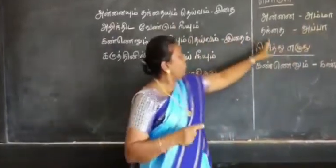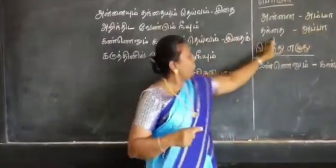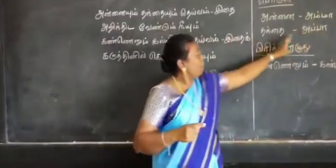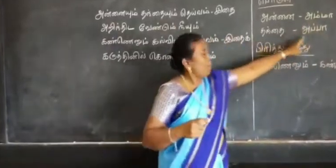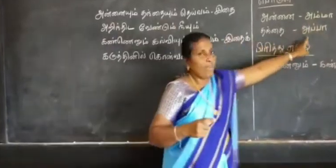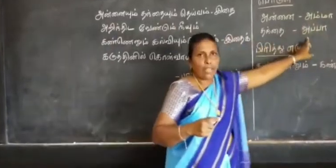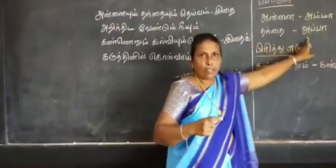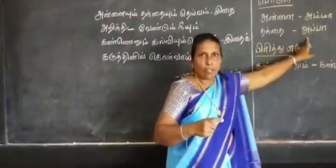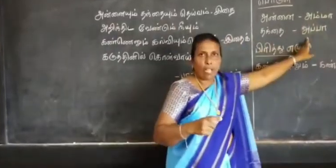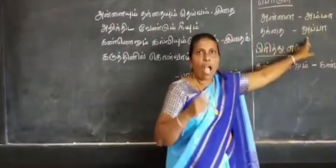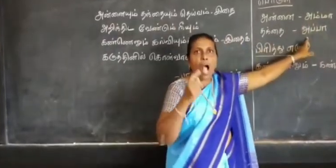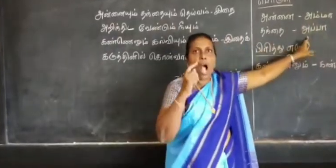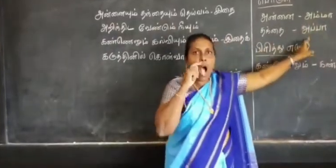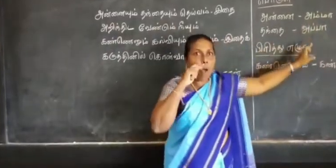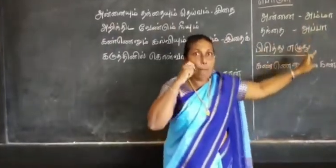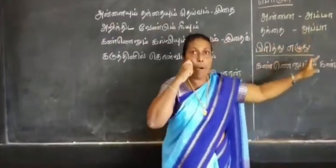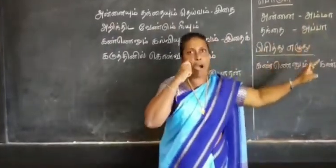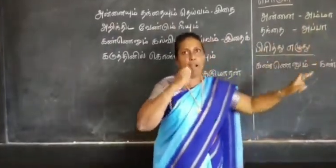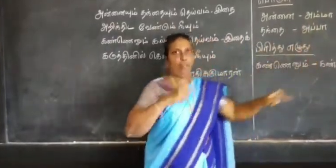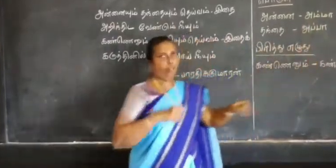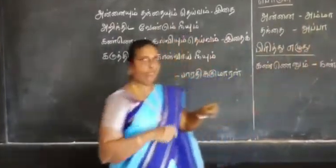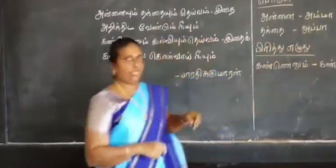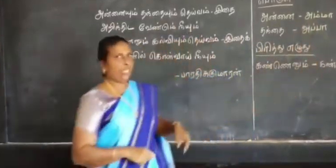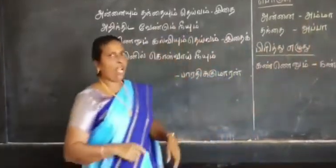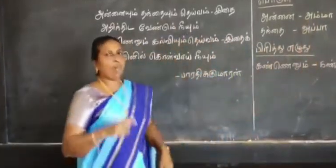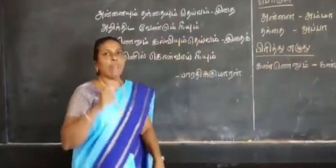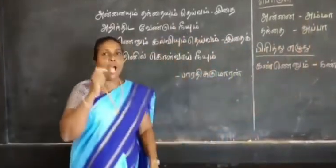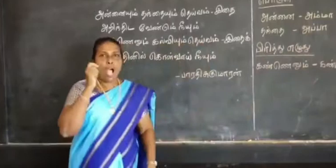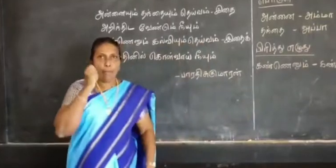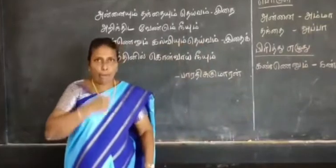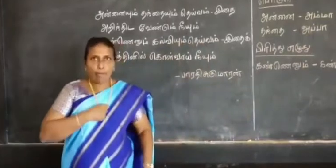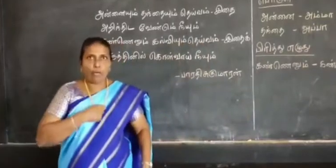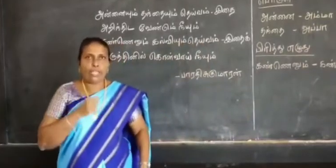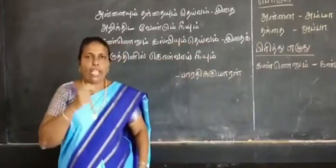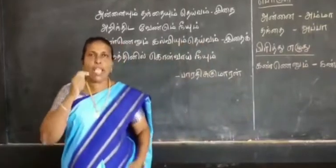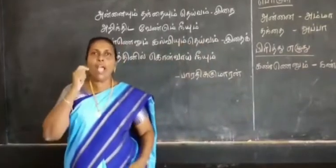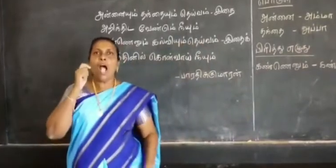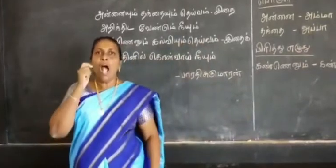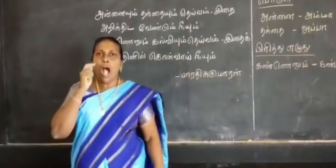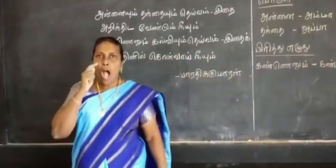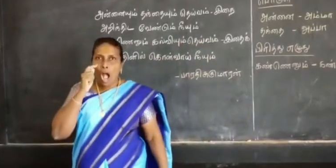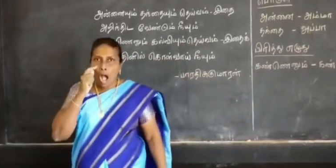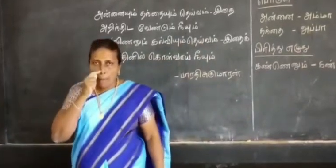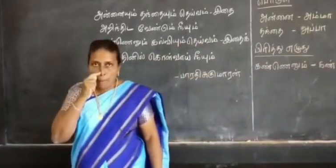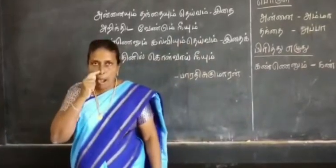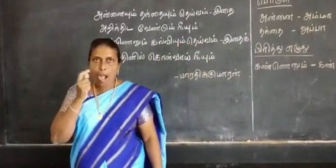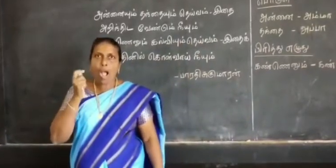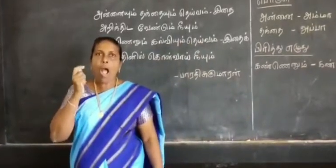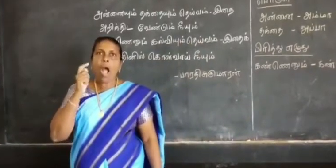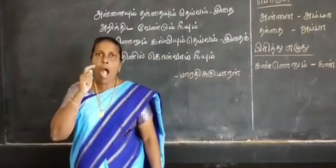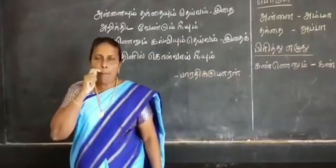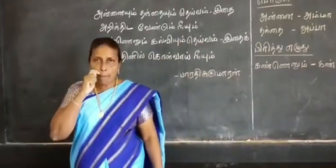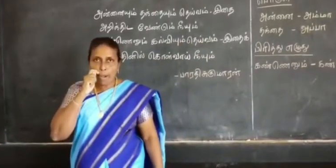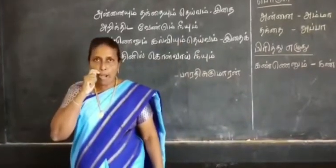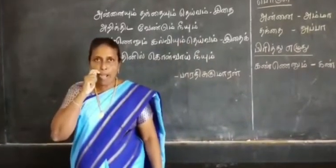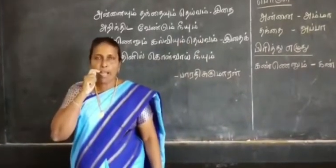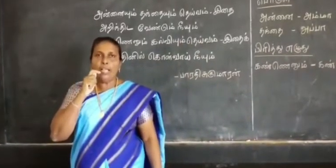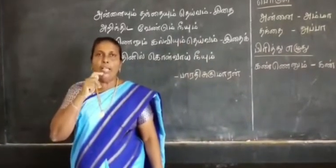தந்தை அப்படின்னு அர்த்தம்னா அப்பா. சரியா? நம்மளுடைய அம்மா அப்பா